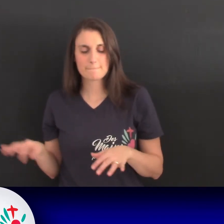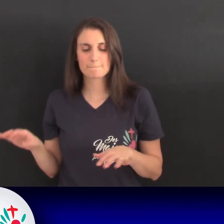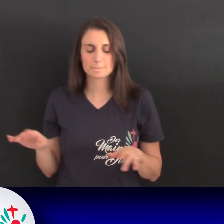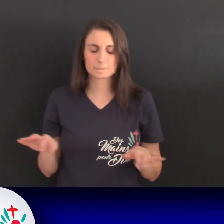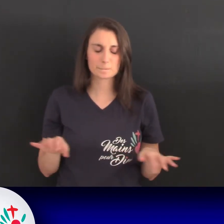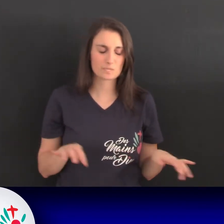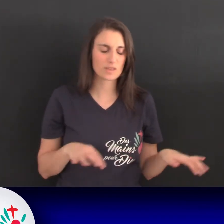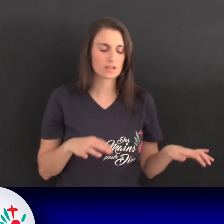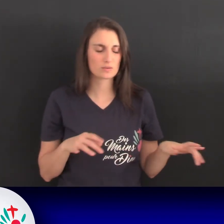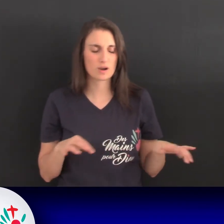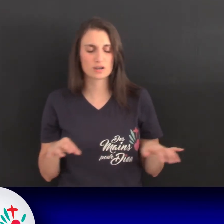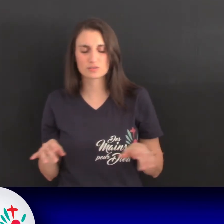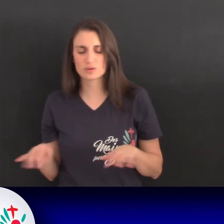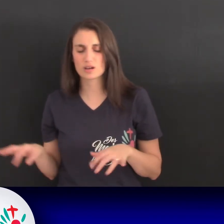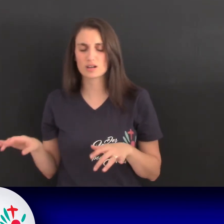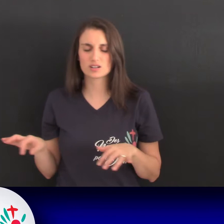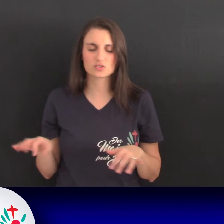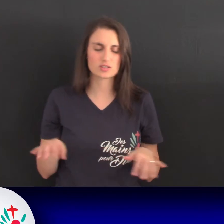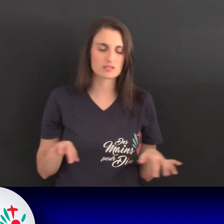Merci,